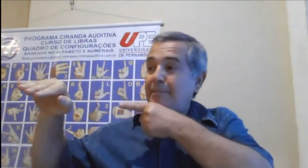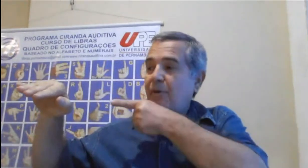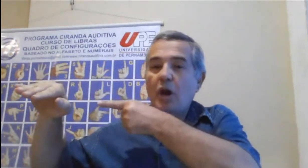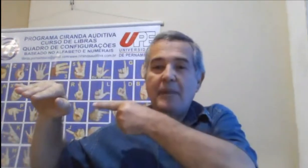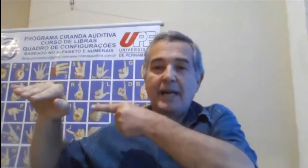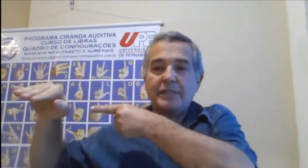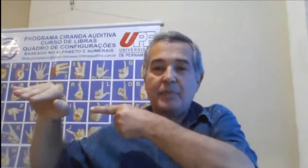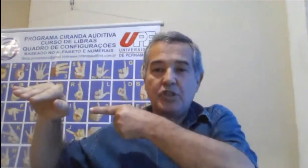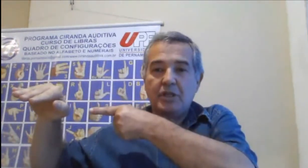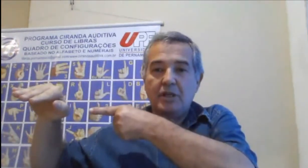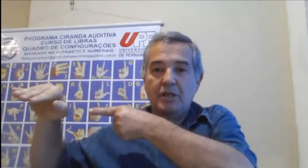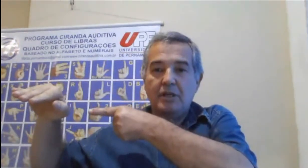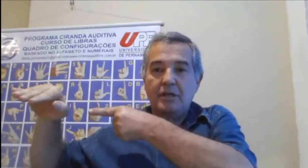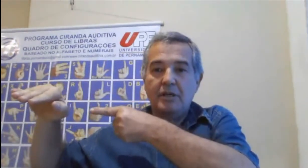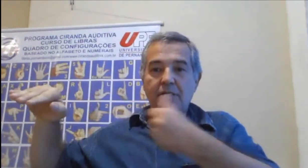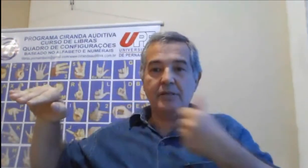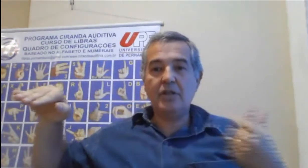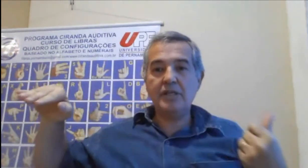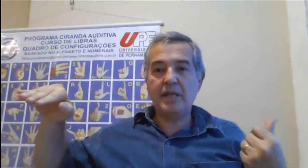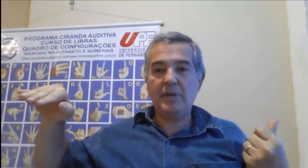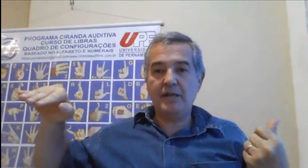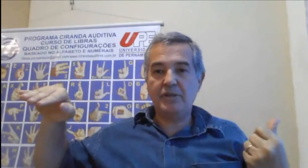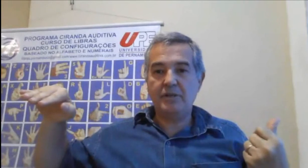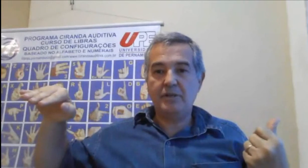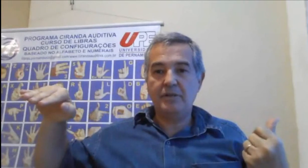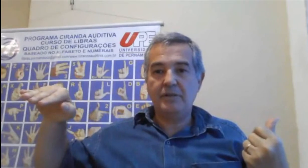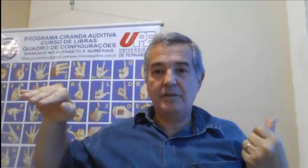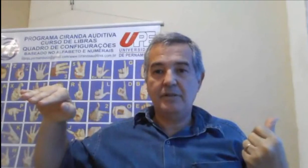a própria resposta diz a imagem.